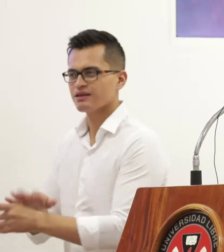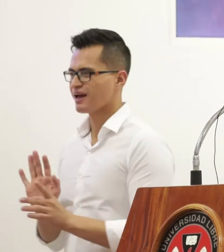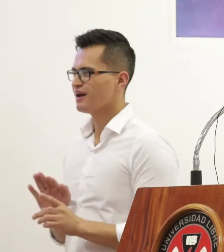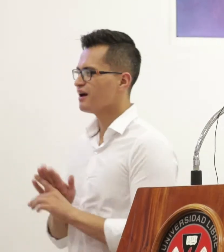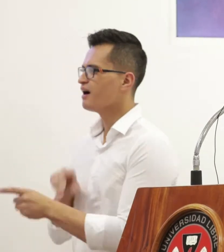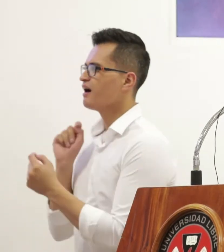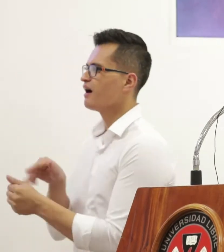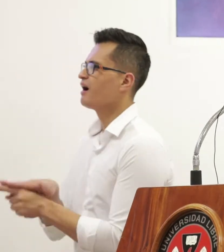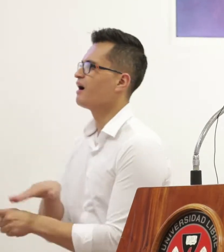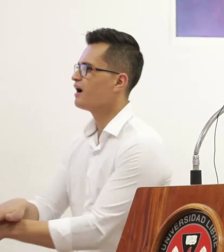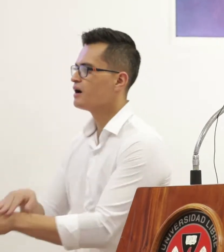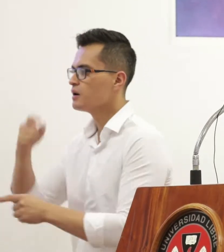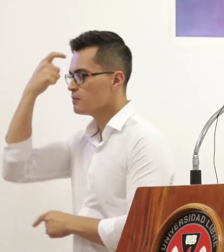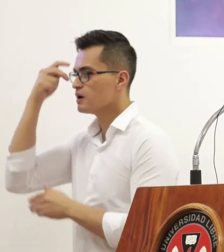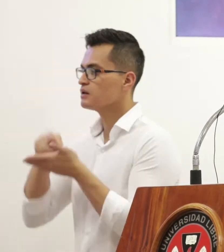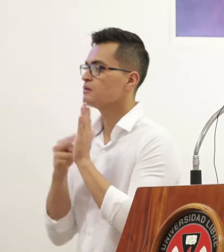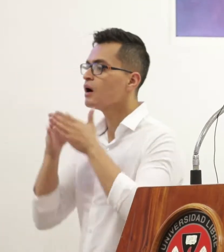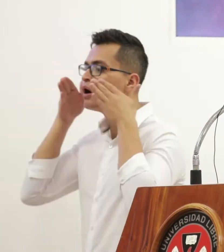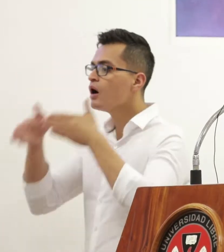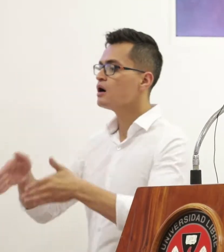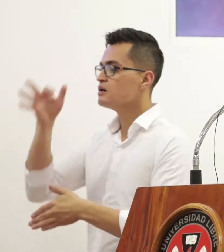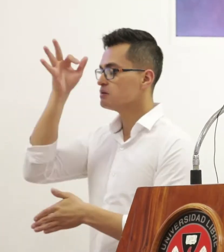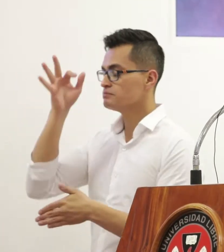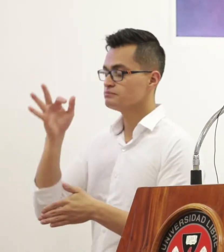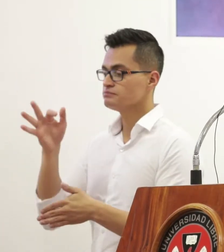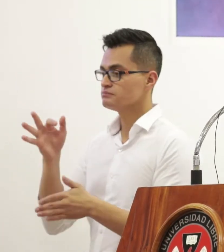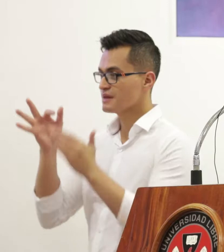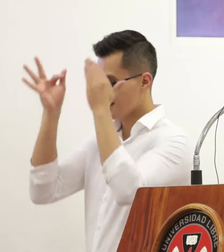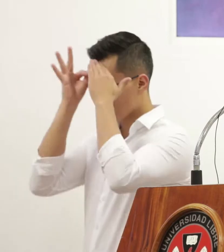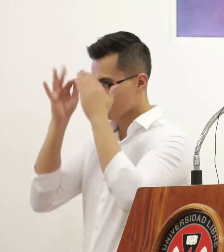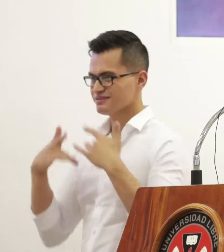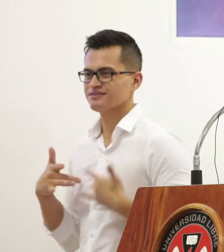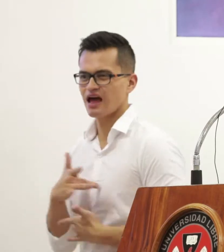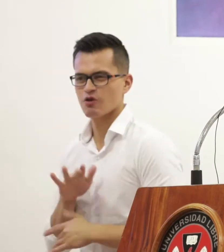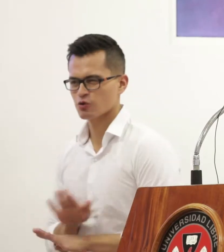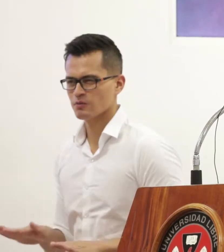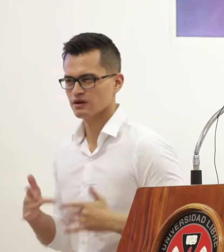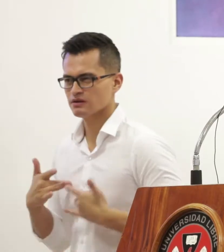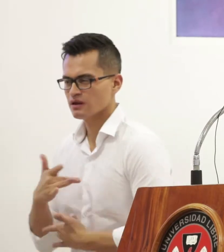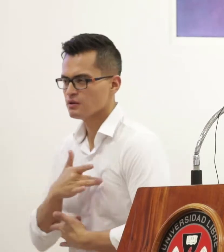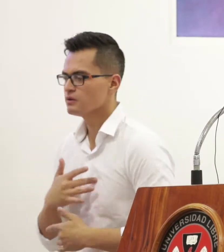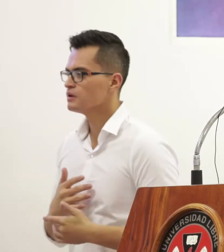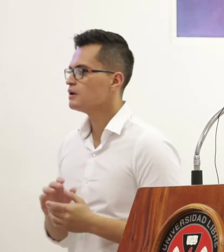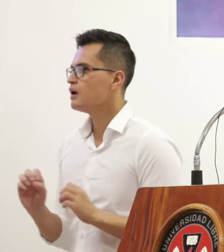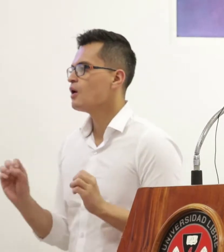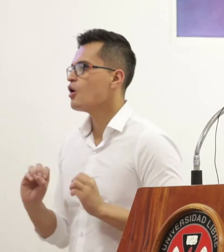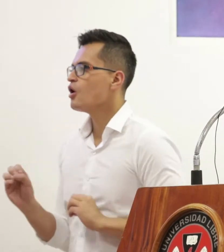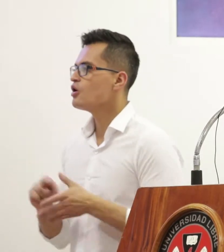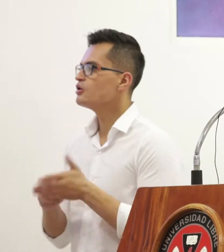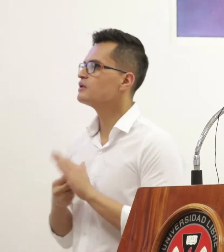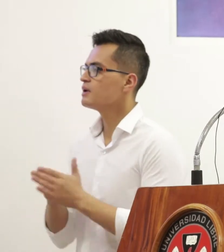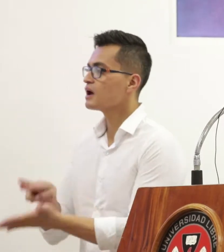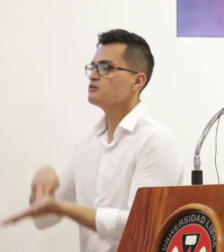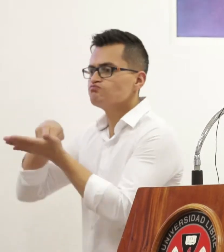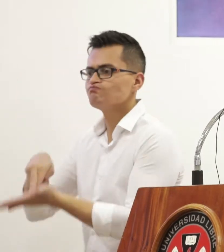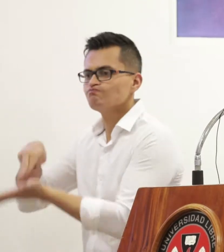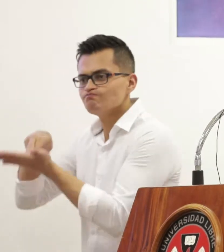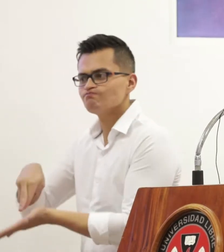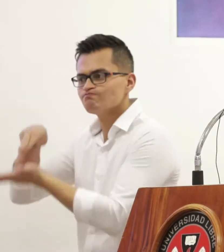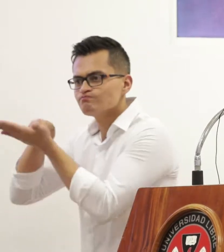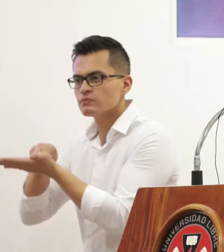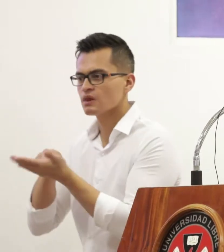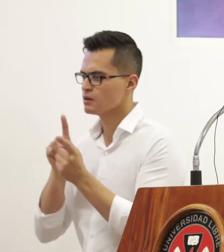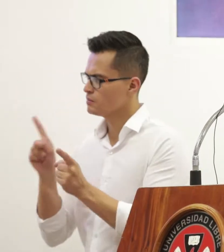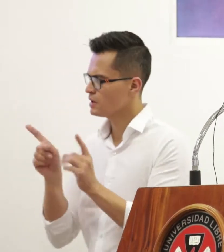focalizaba únicamente en temas de salud, por ejemplo, que son importantes, o de una rehabilitación desligada por completo del enfoque